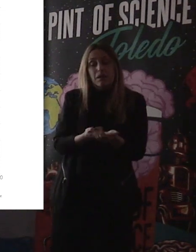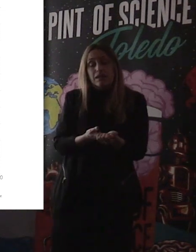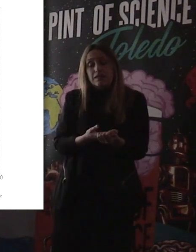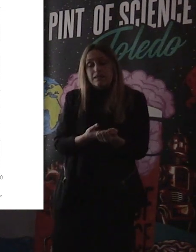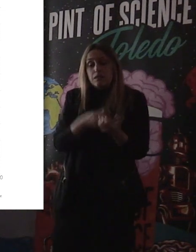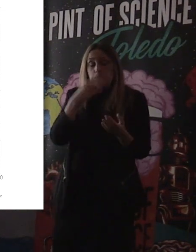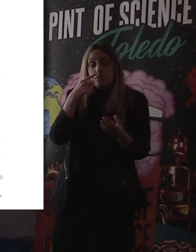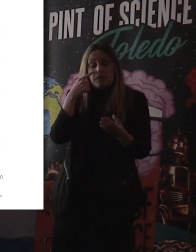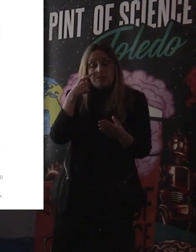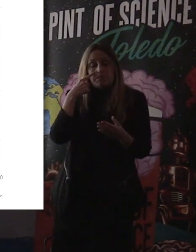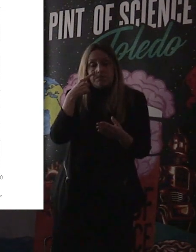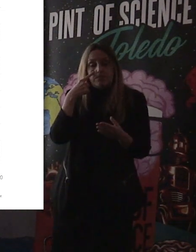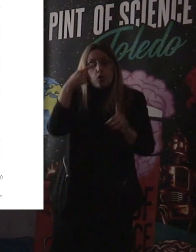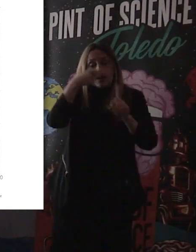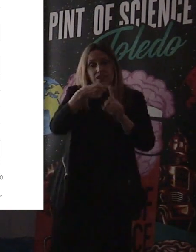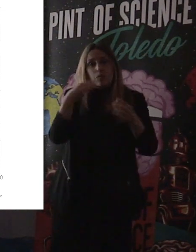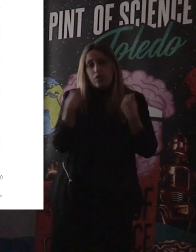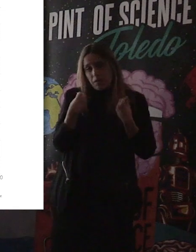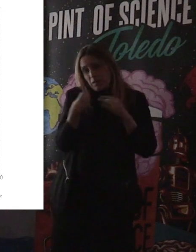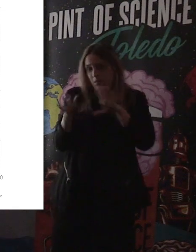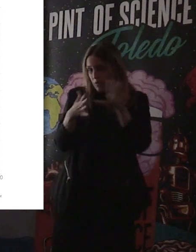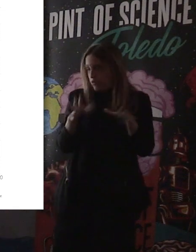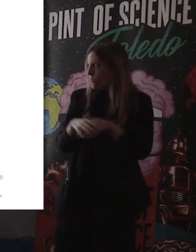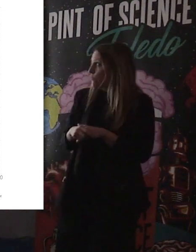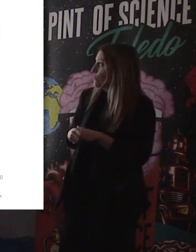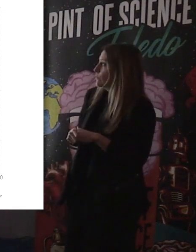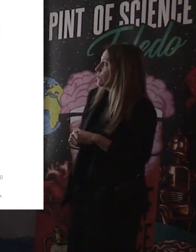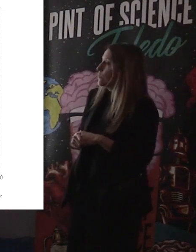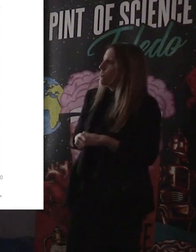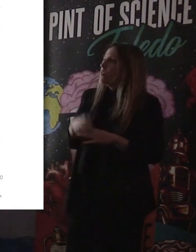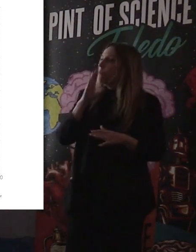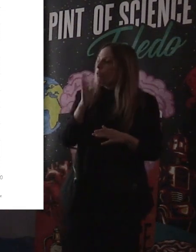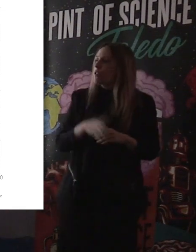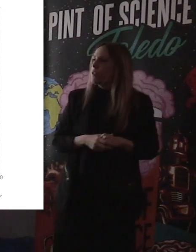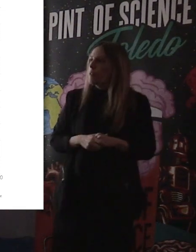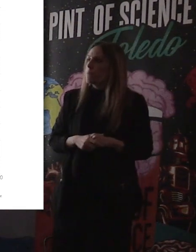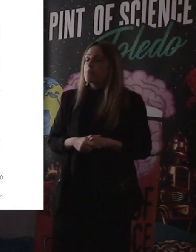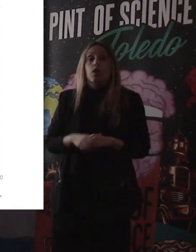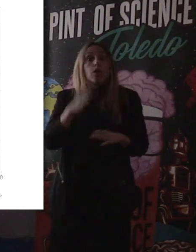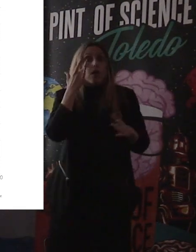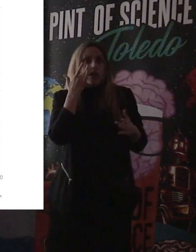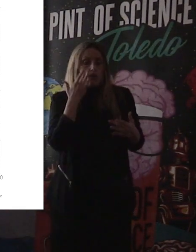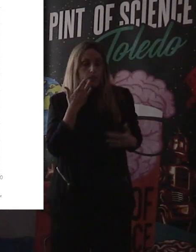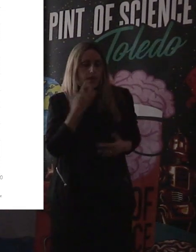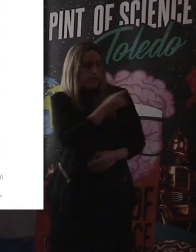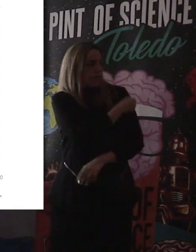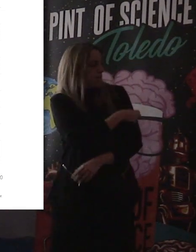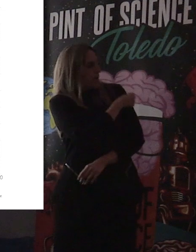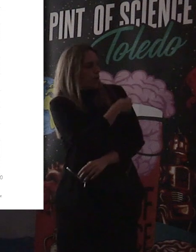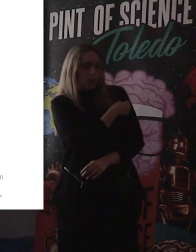que hace 200 años. Esto sí. ¿Por qué? La higiene, las